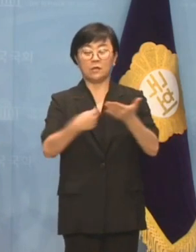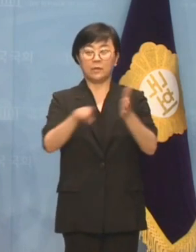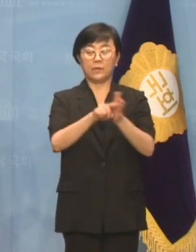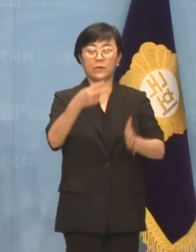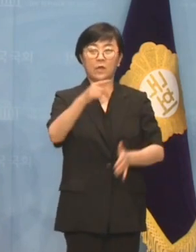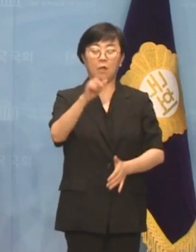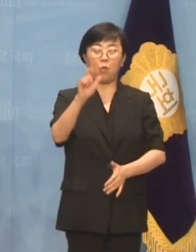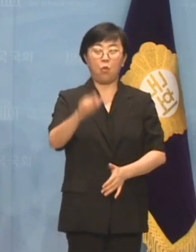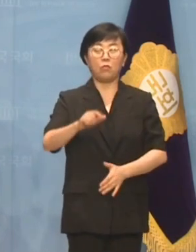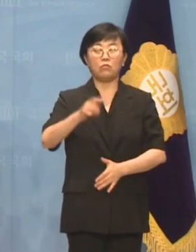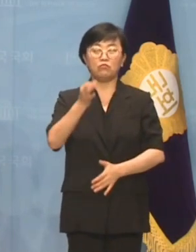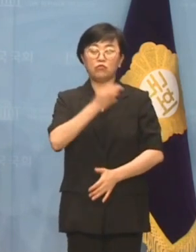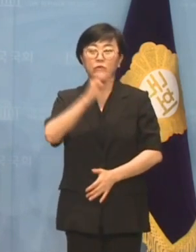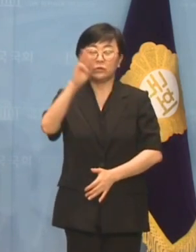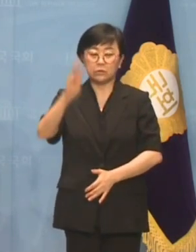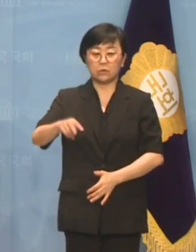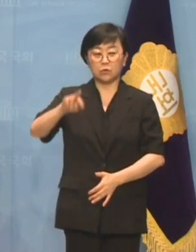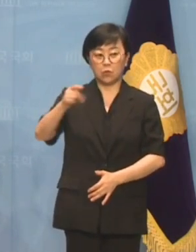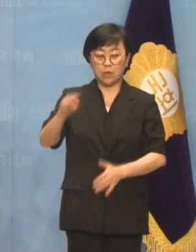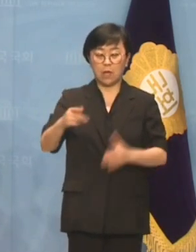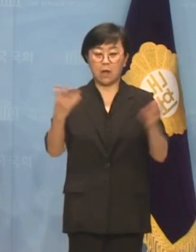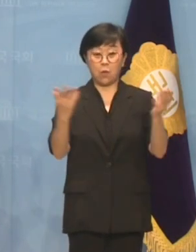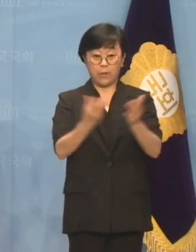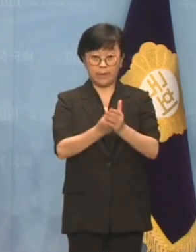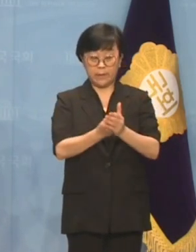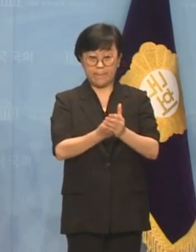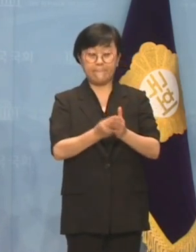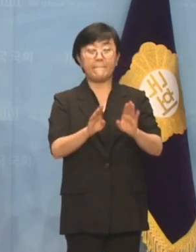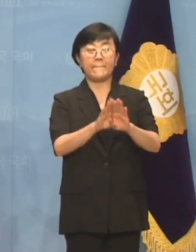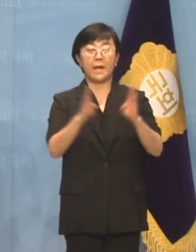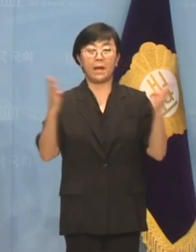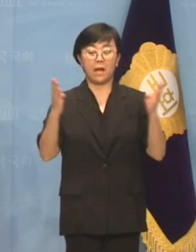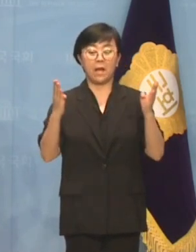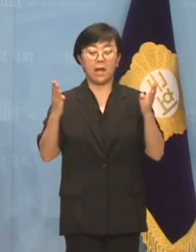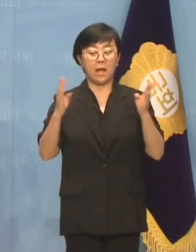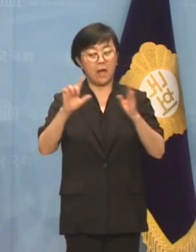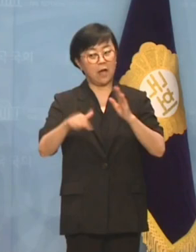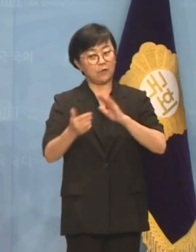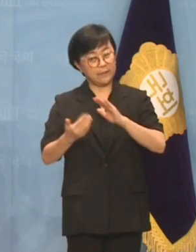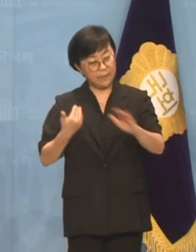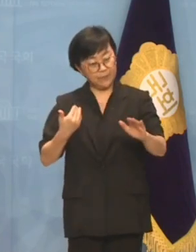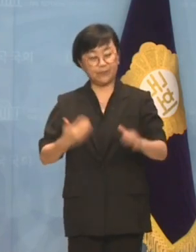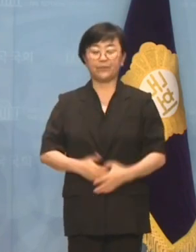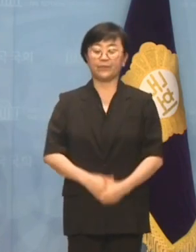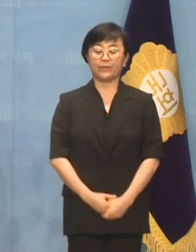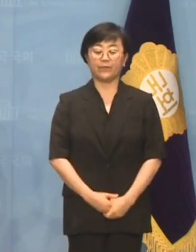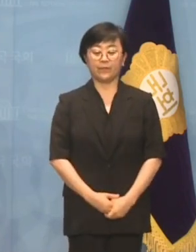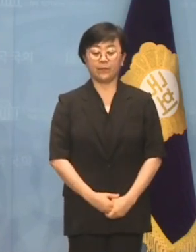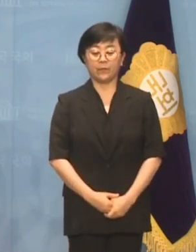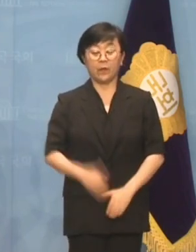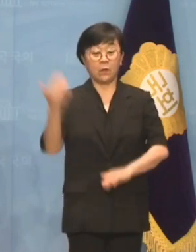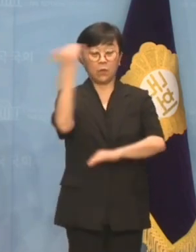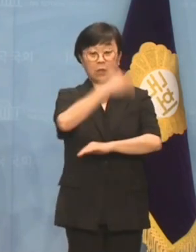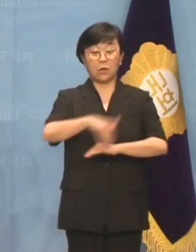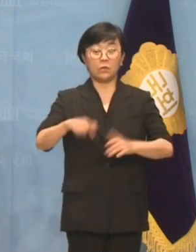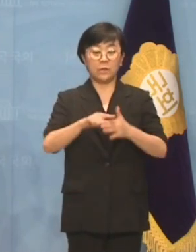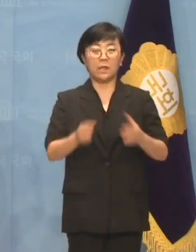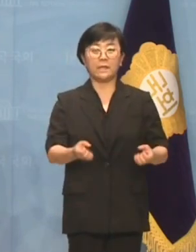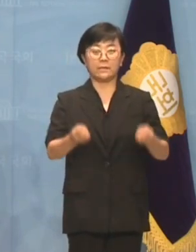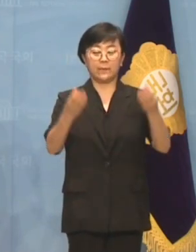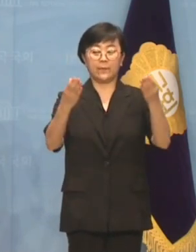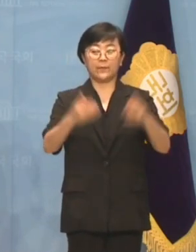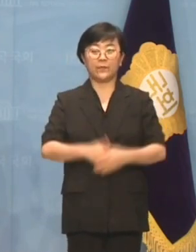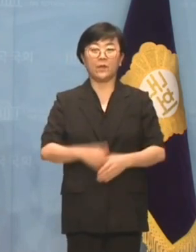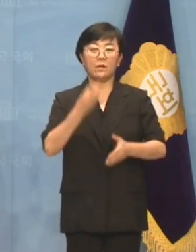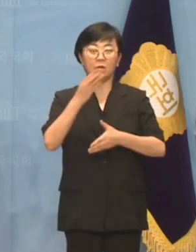대곡에서 부천 소사까지 가는 역을 완성하고 개통을 하루 앞두고 있는 날이기도 하고, 예정대로라면은 이